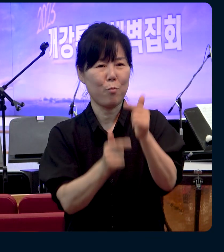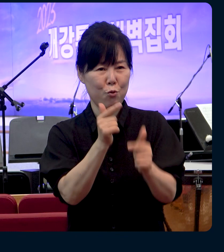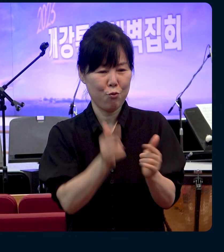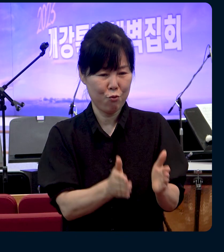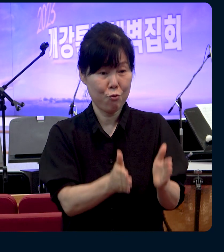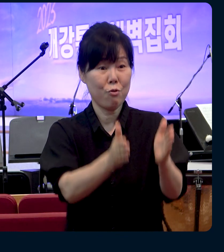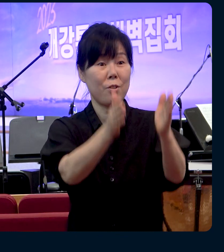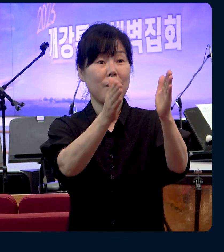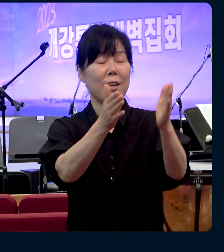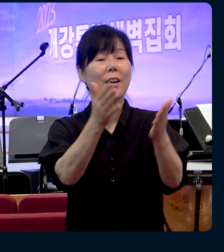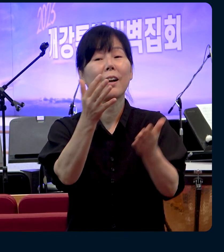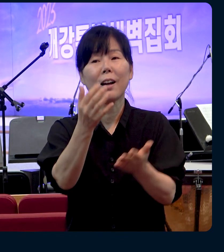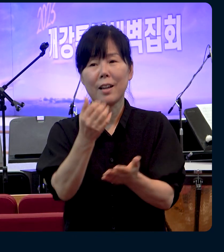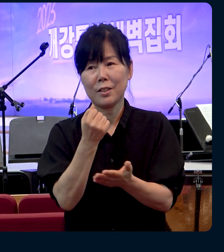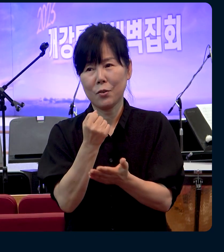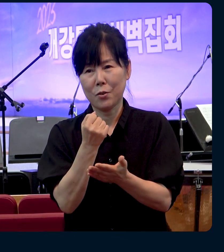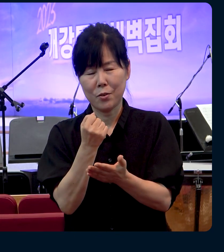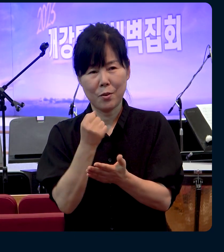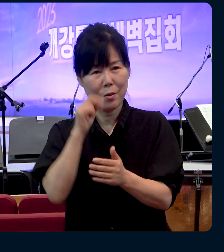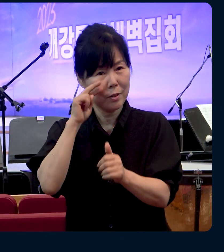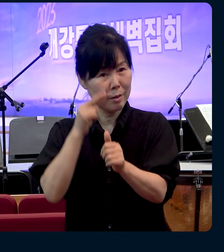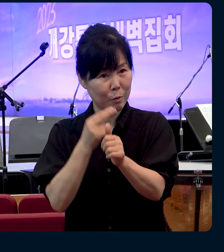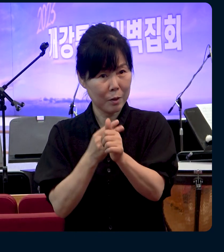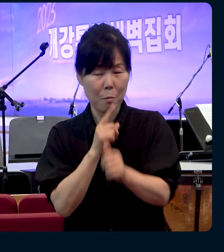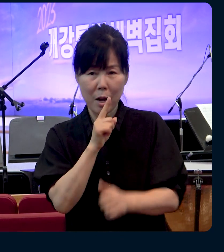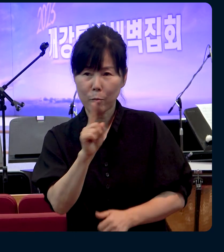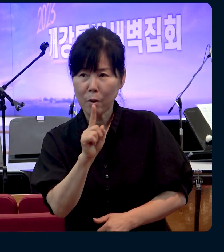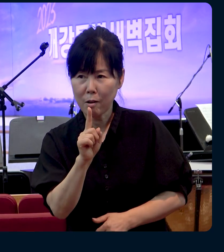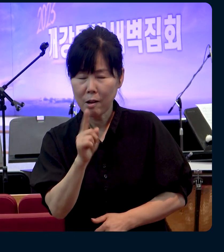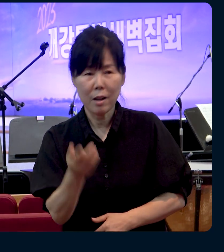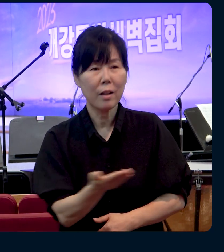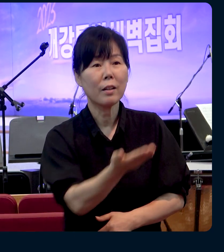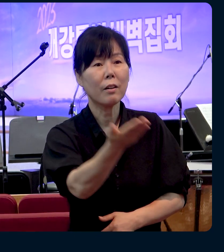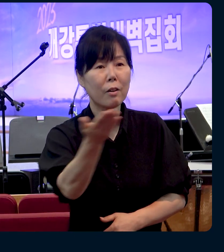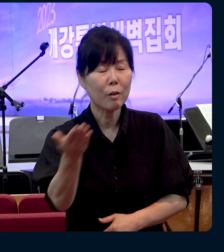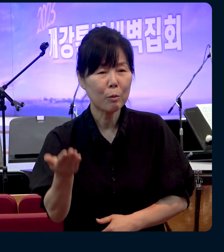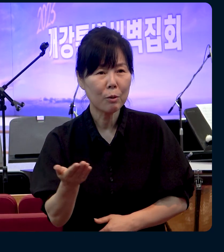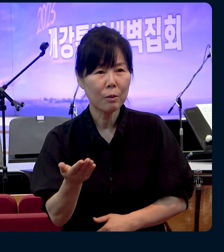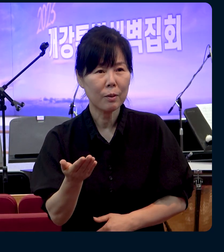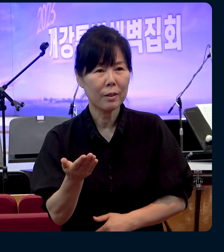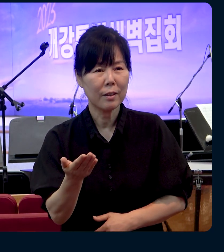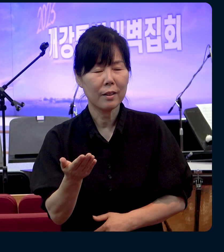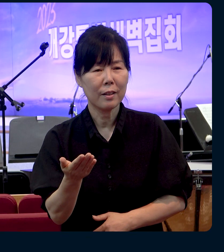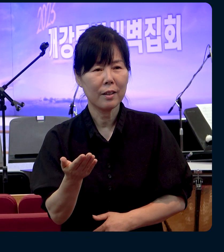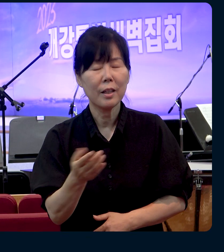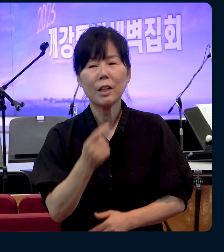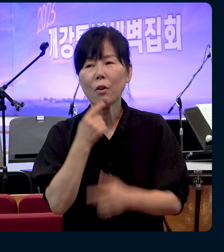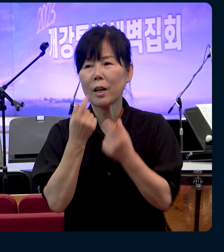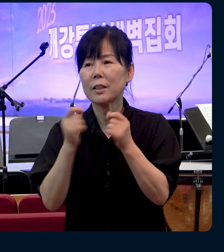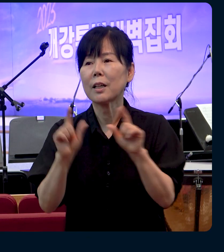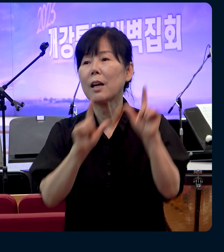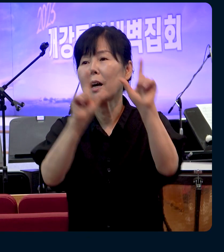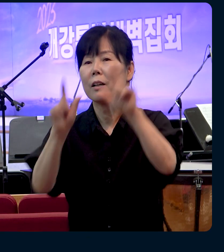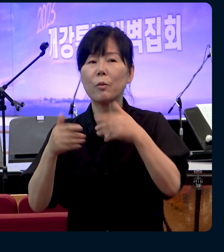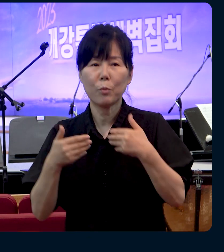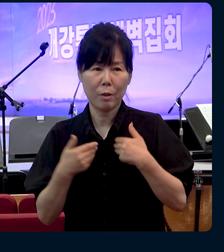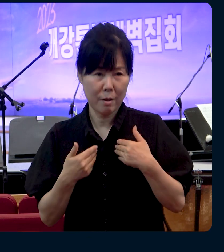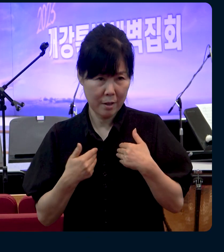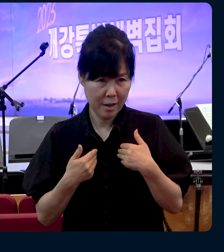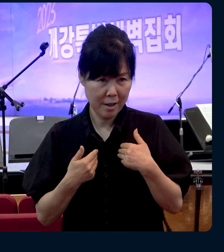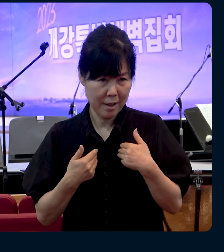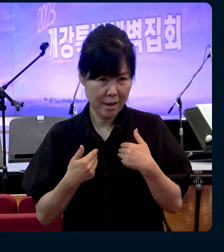라고 골로새 사람들에게, 그리고 우리에게 말합니다. 그리고 또 이렇게 말합니다. 여러분은 그래서 이렇게 살아야 합니다